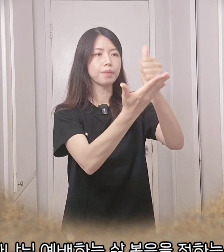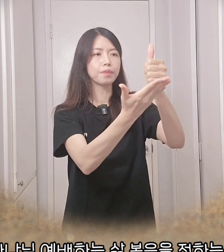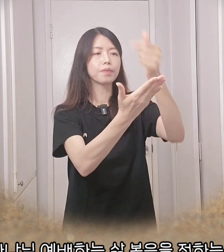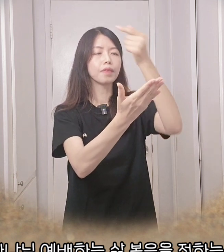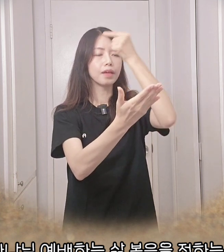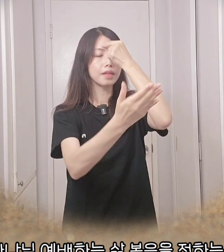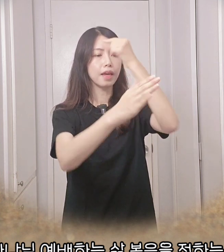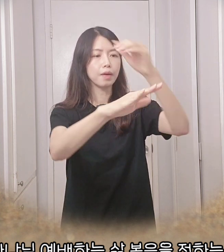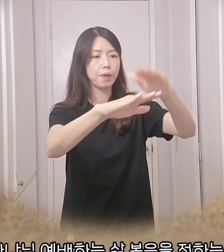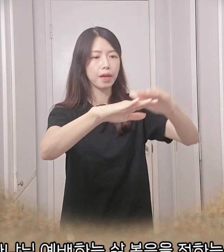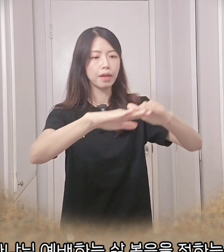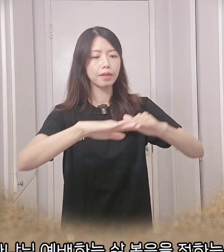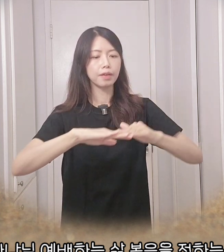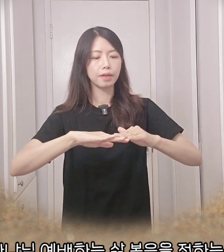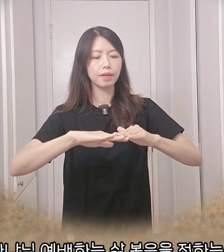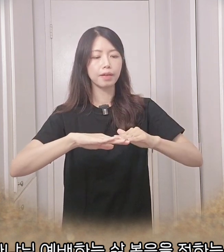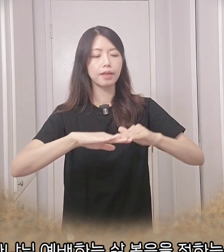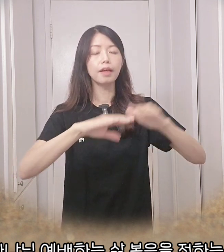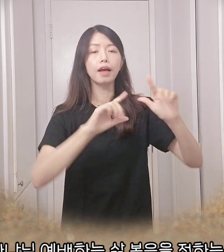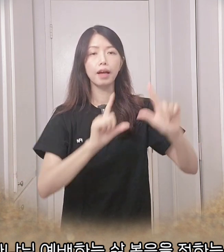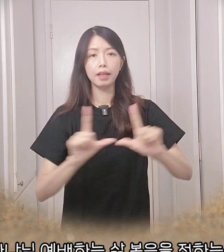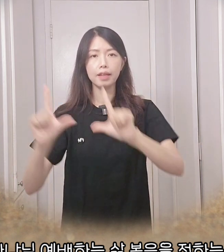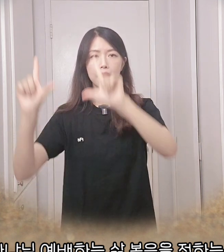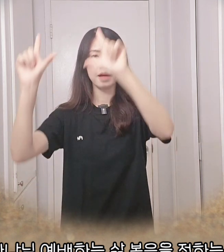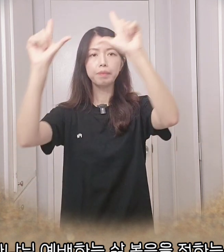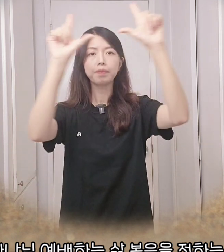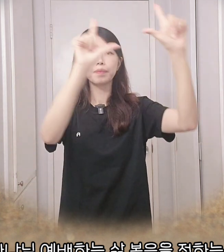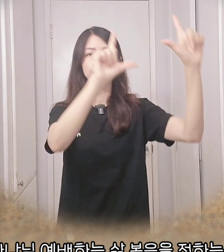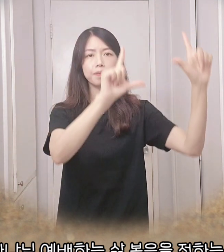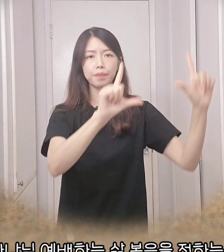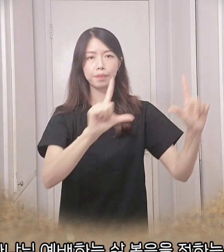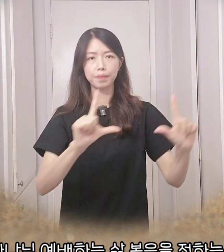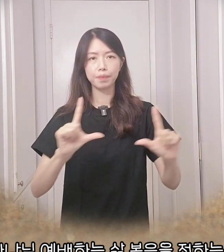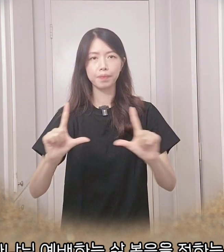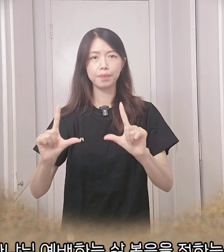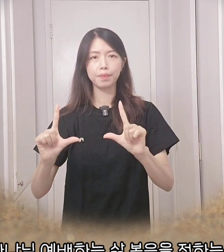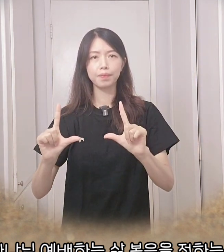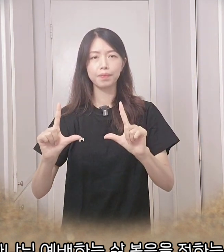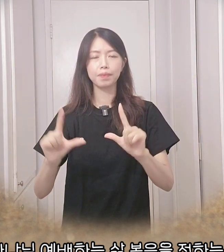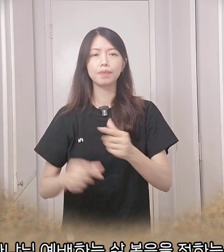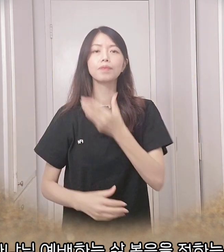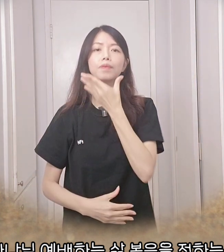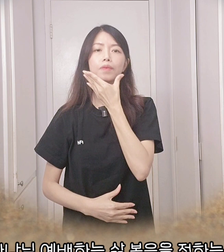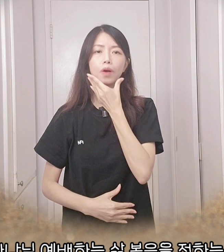하나님 예배하는 삶,